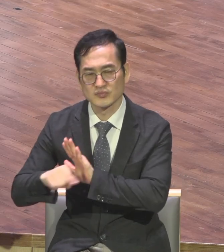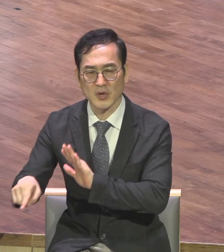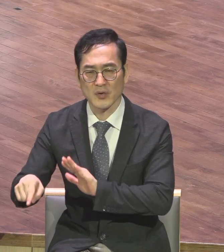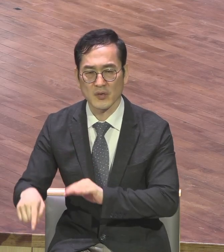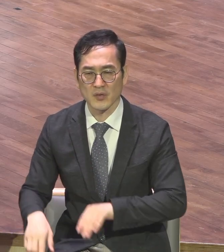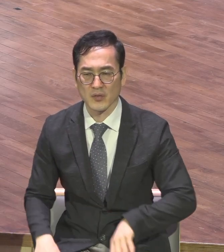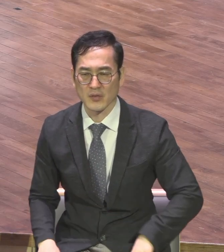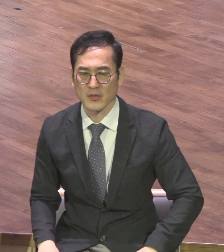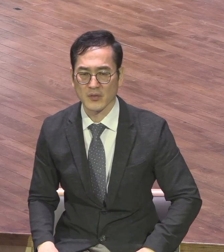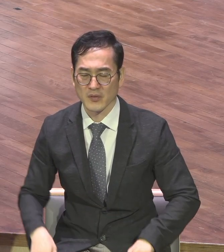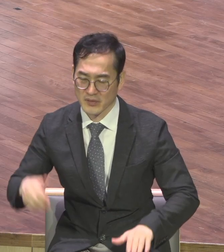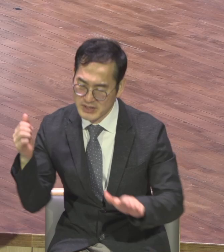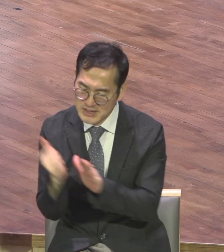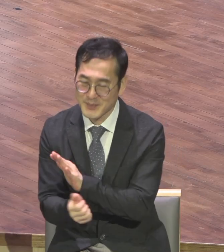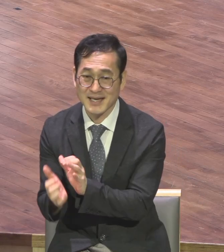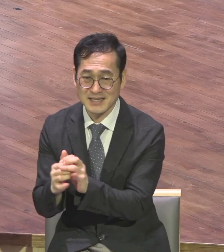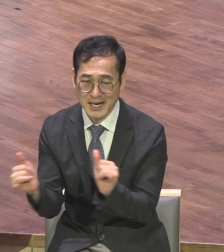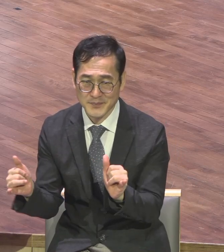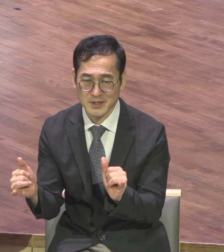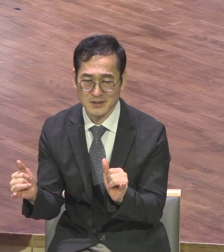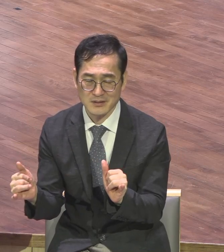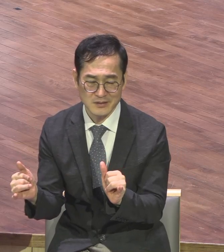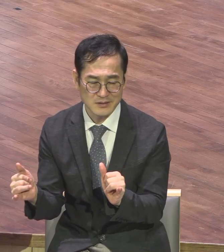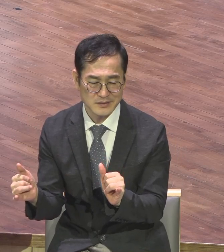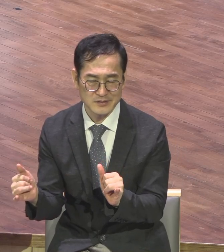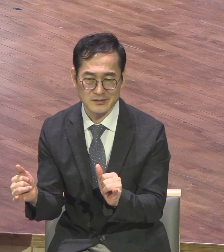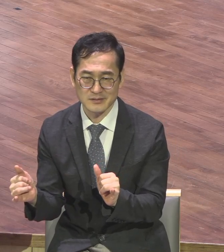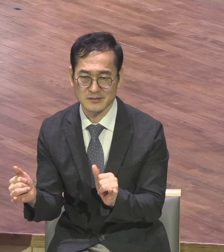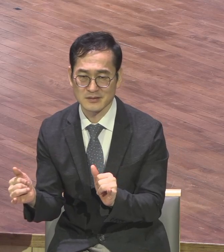병들고 어려운 사람들 보면 다 그런 건 아니지만